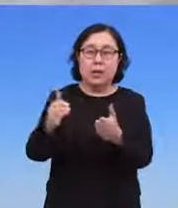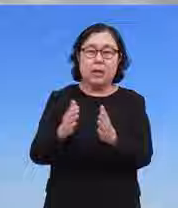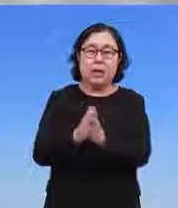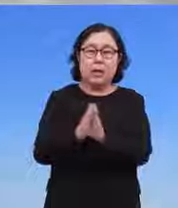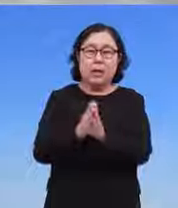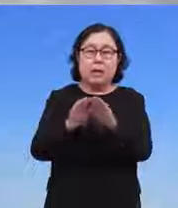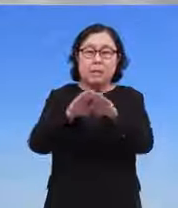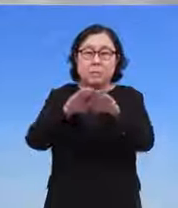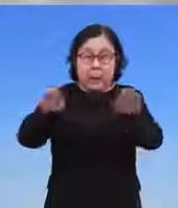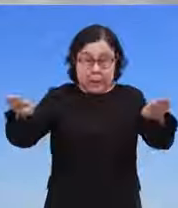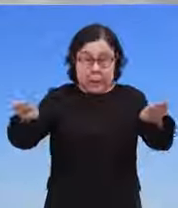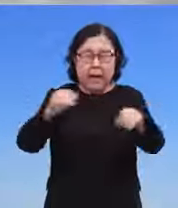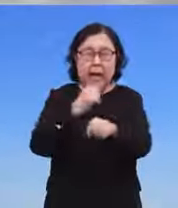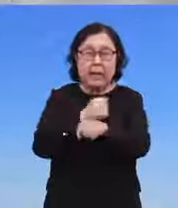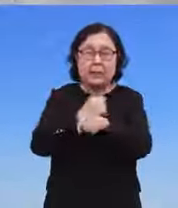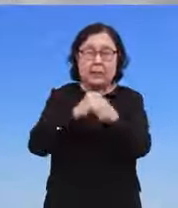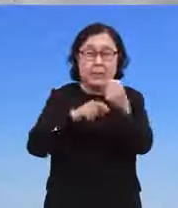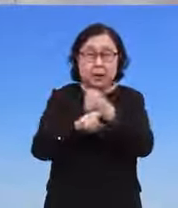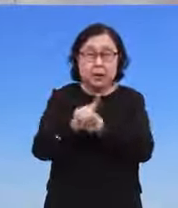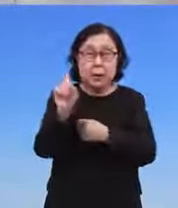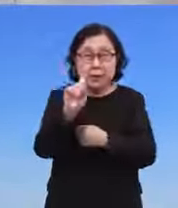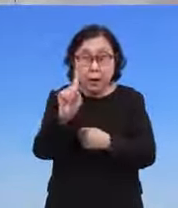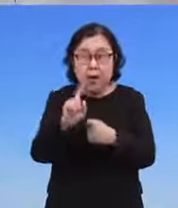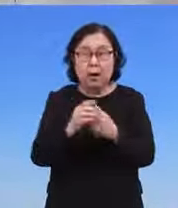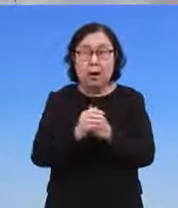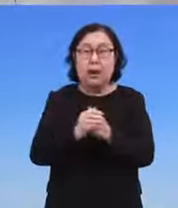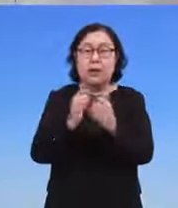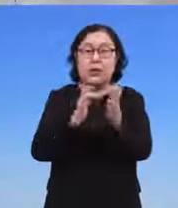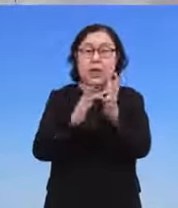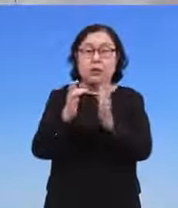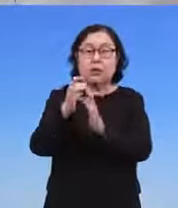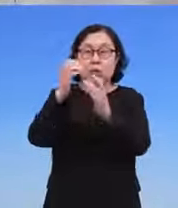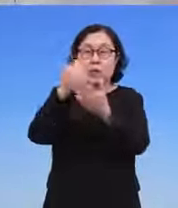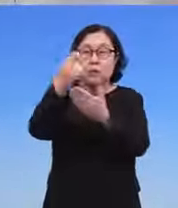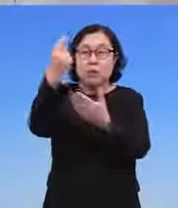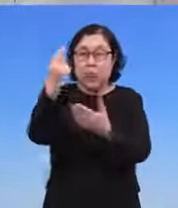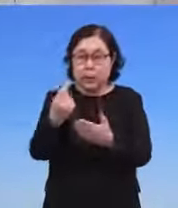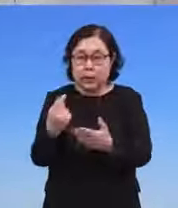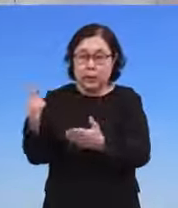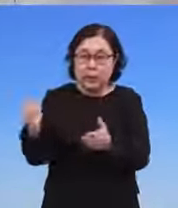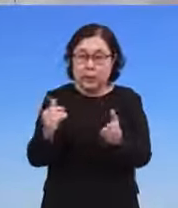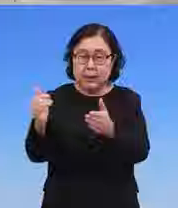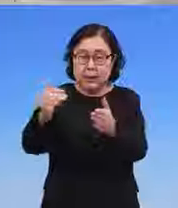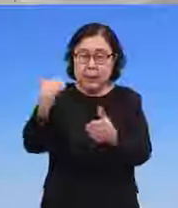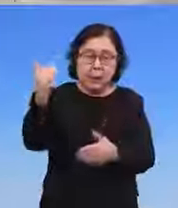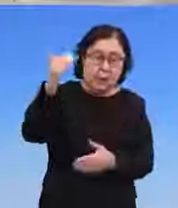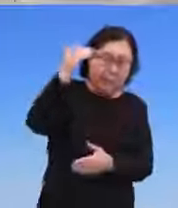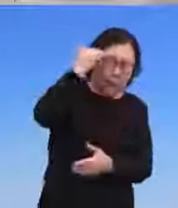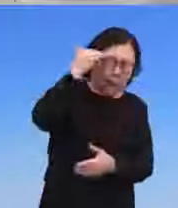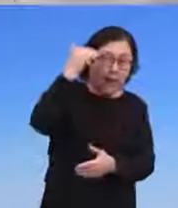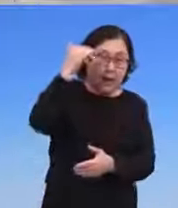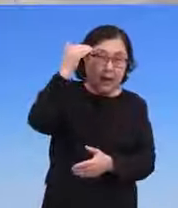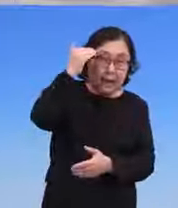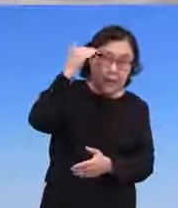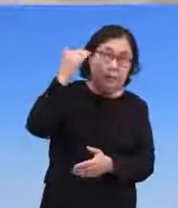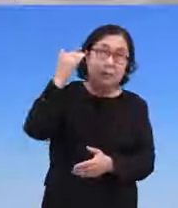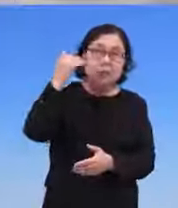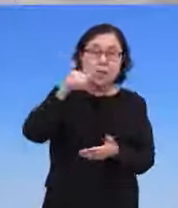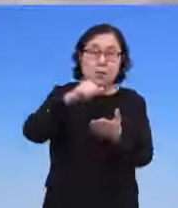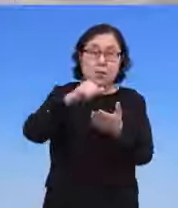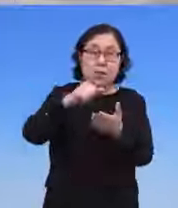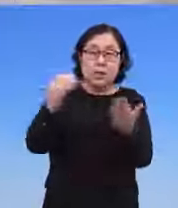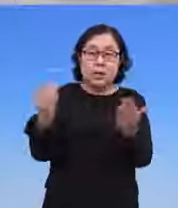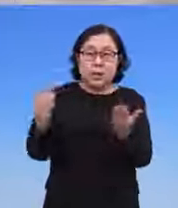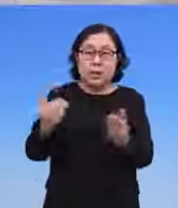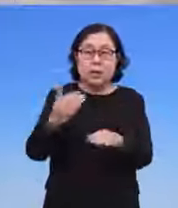길을 곧게 하는 일이 뭐냐? 주인공 되시는 예수님이 오시는 길을 방해하는 영적인 장애물을 제거하는 일을